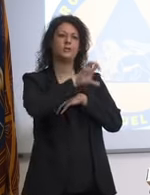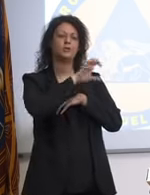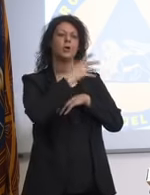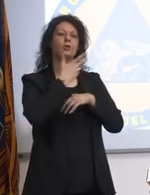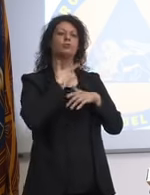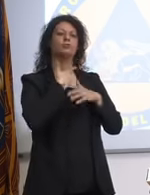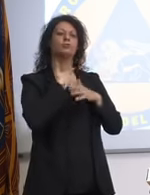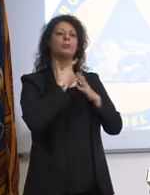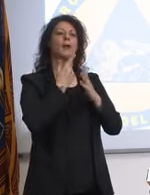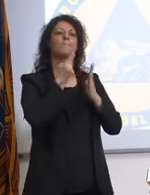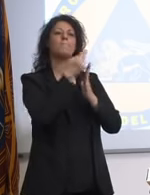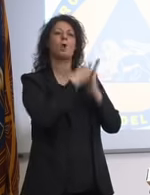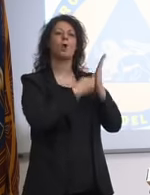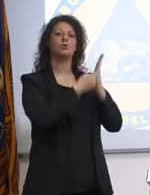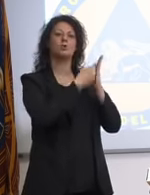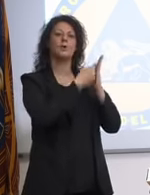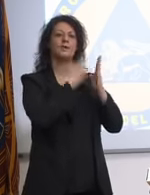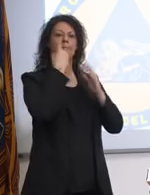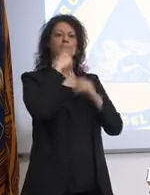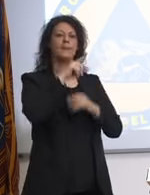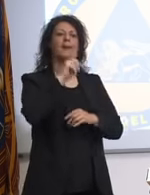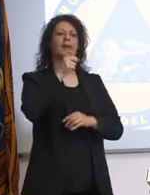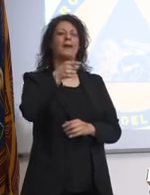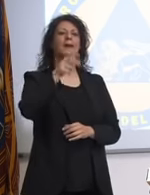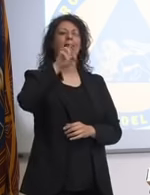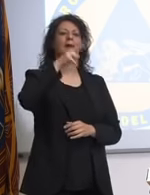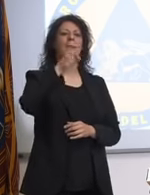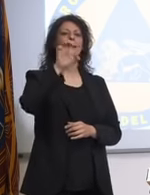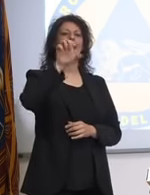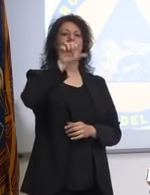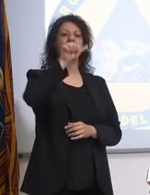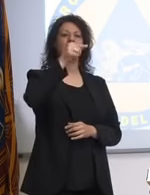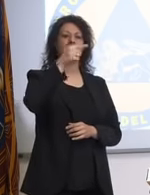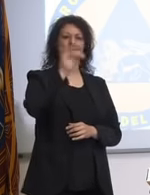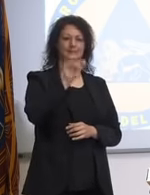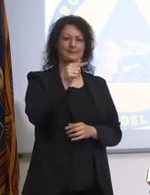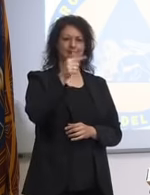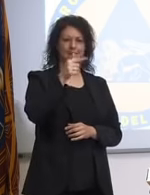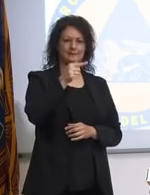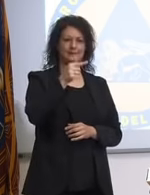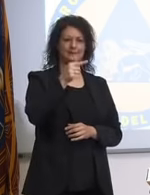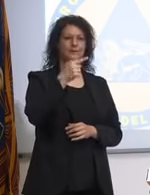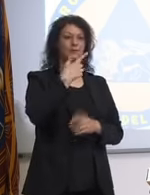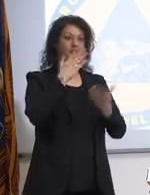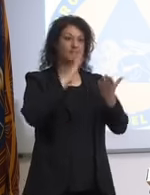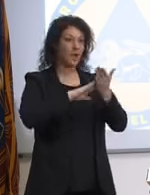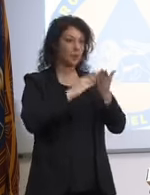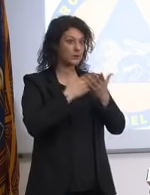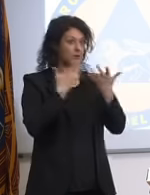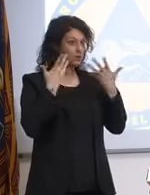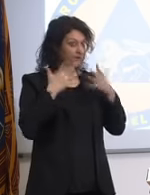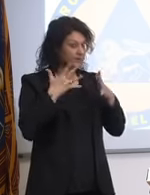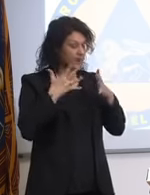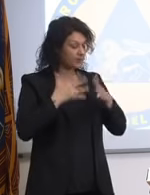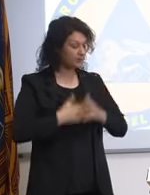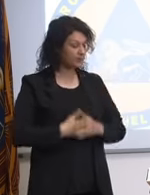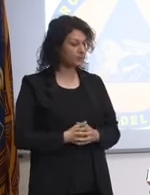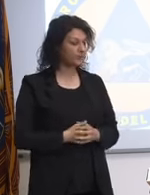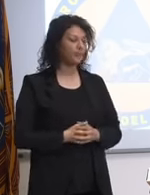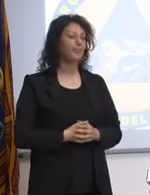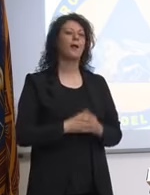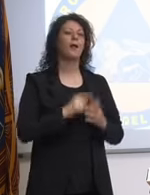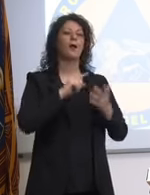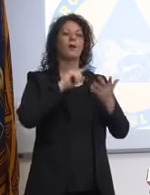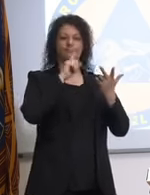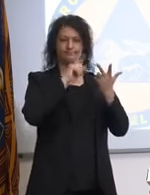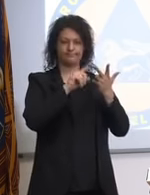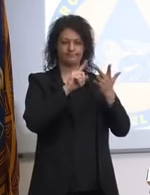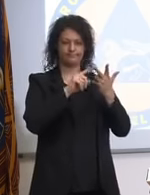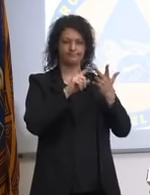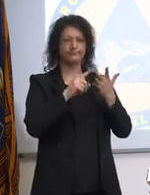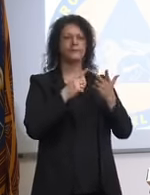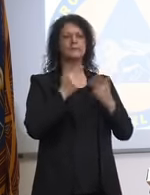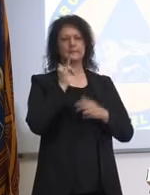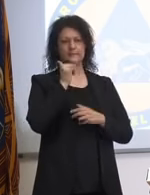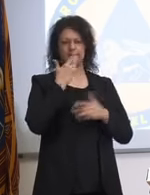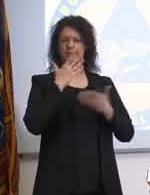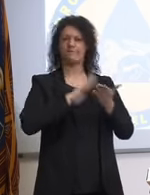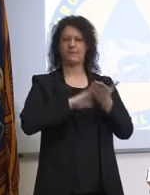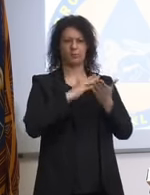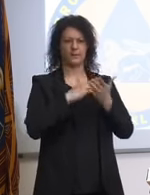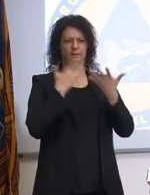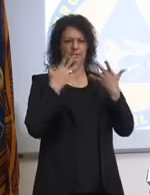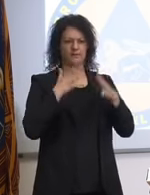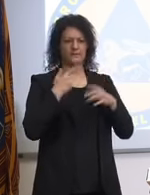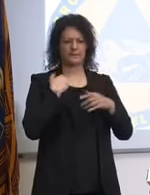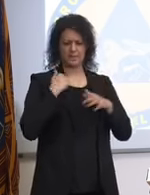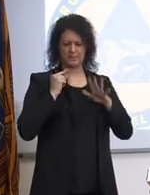resta di tempo di Covid. Se sono stati valutati e cosa se ne pensa? Sì, sì, sono stati valutati, io farò l'ordinanza